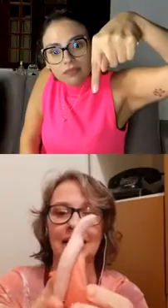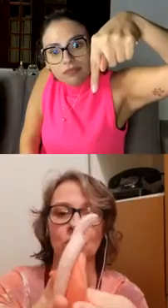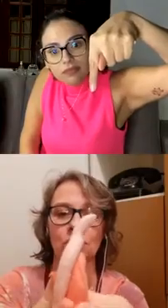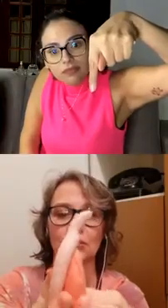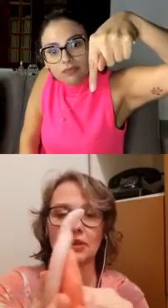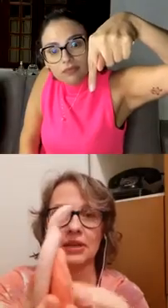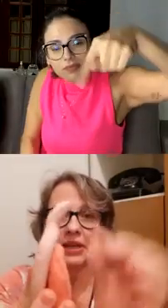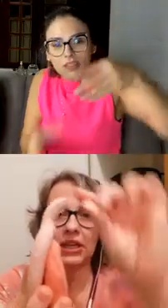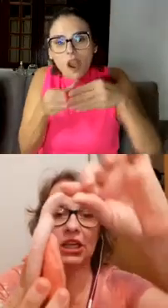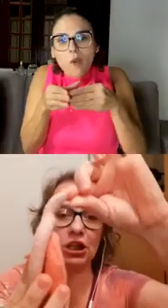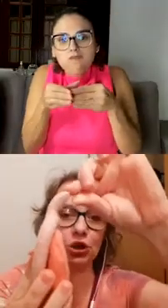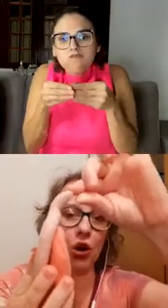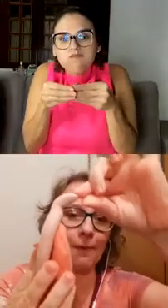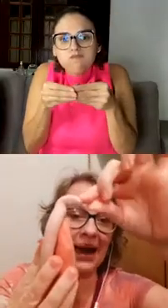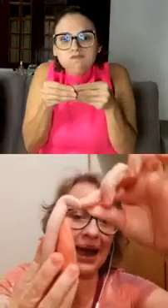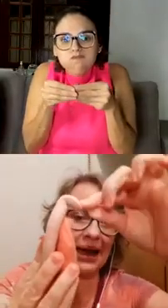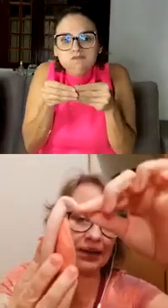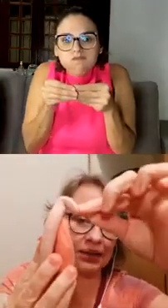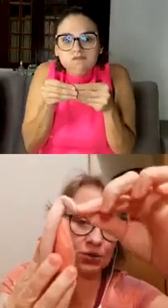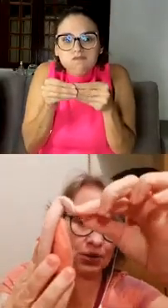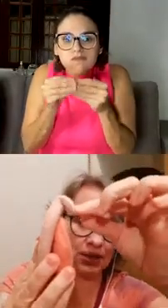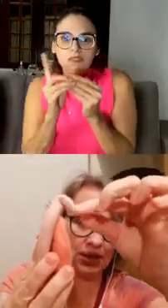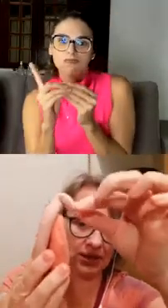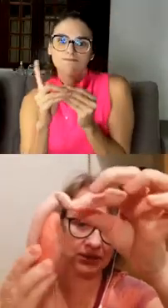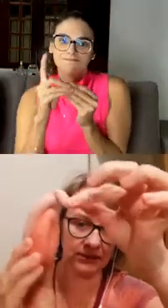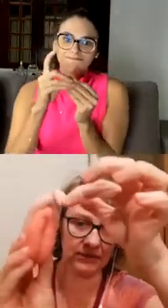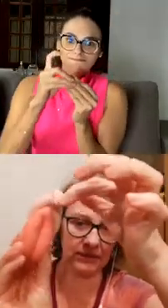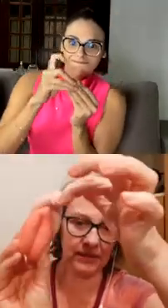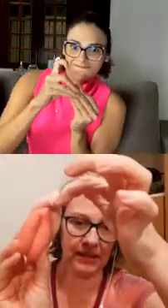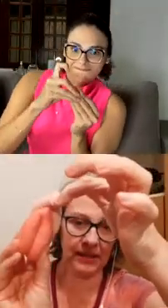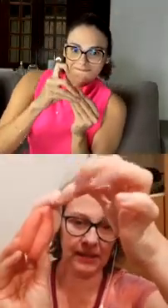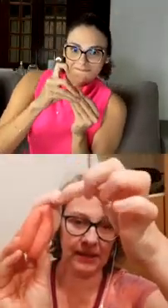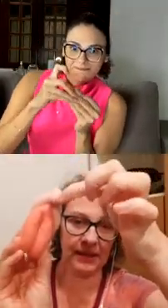juntar todo e dobrar isso aqui,